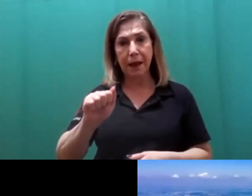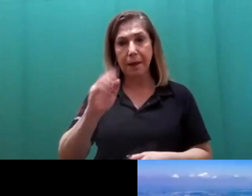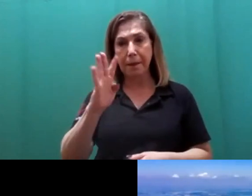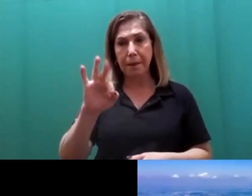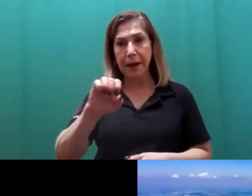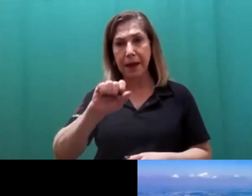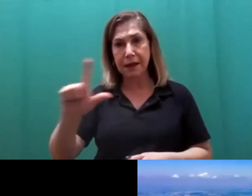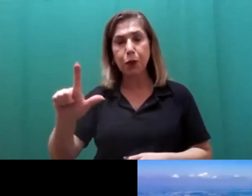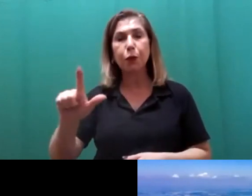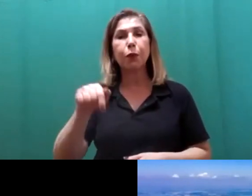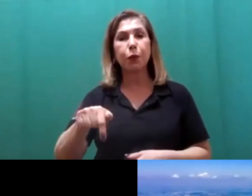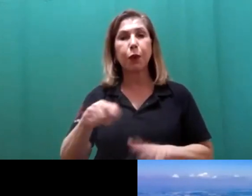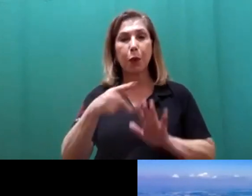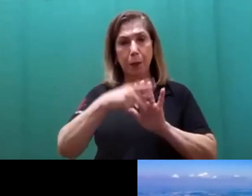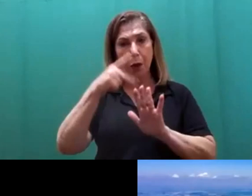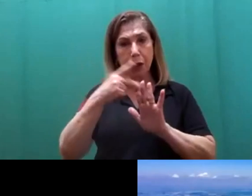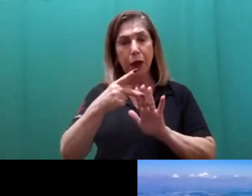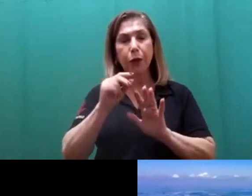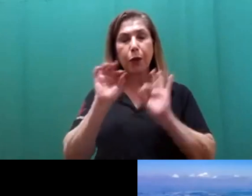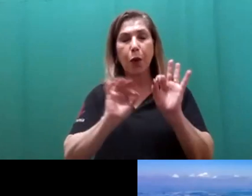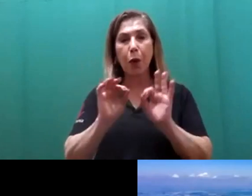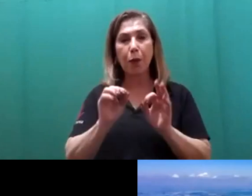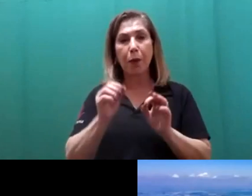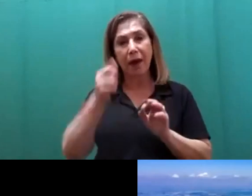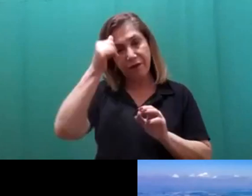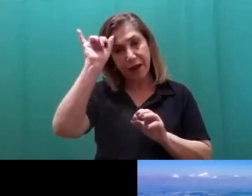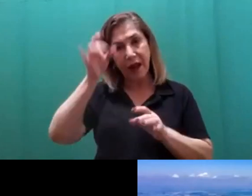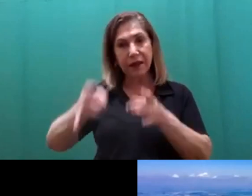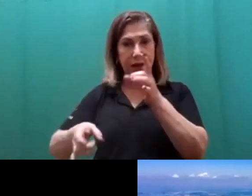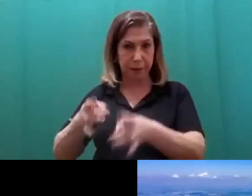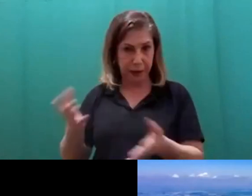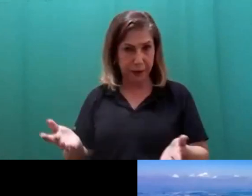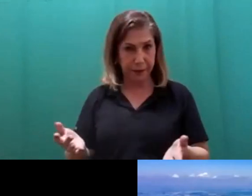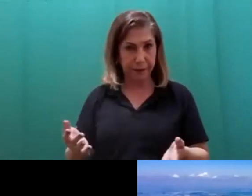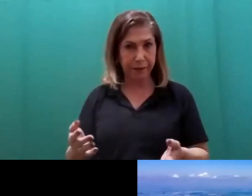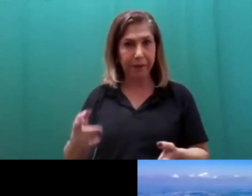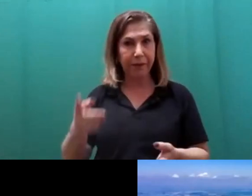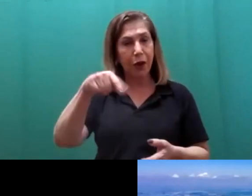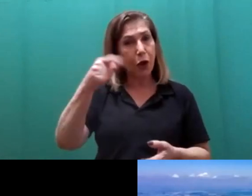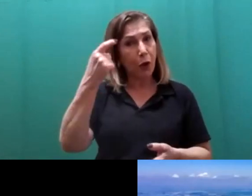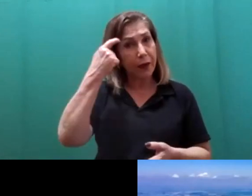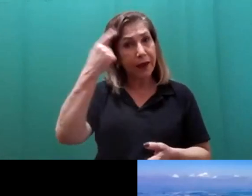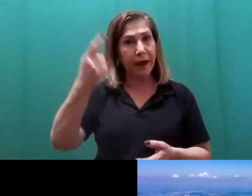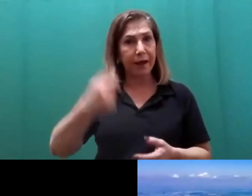dessa questão dos desperdícios. Então, são algumas coisas aí para pipocar um pouco mais as ideias.